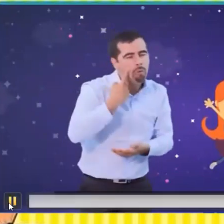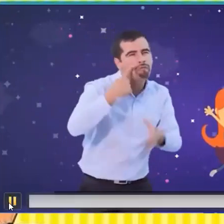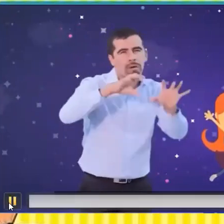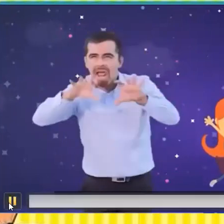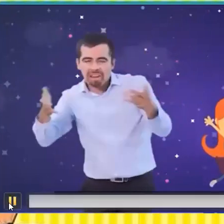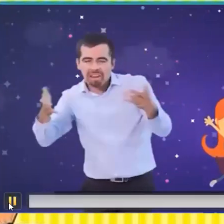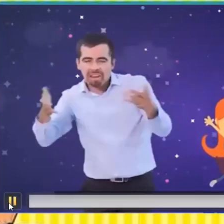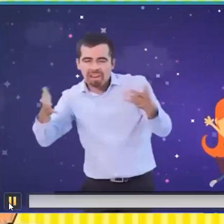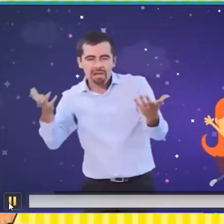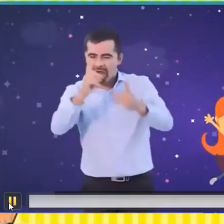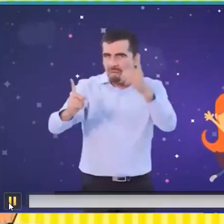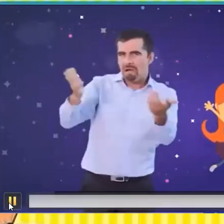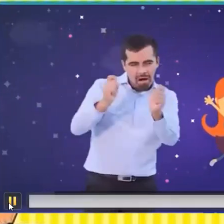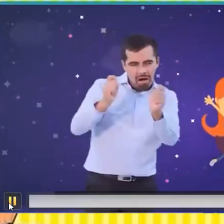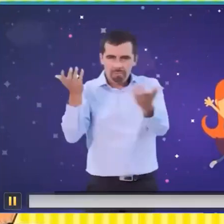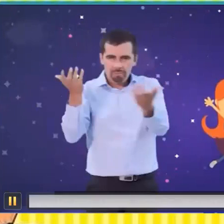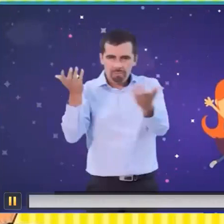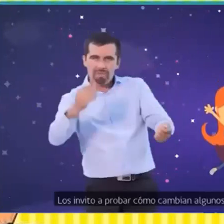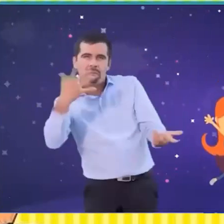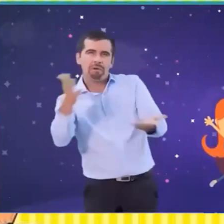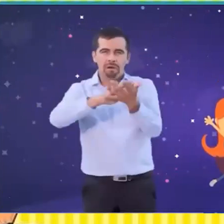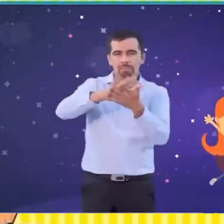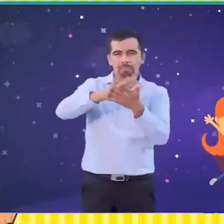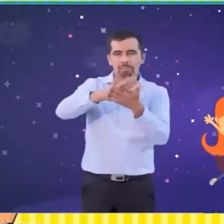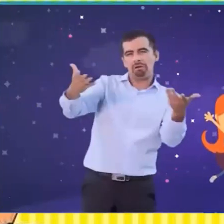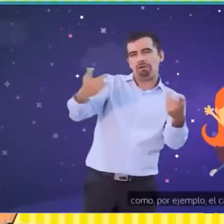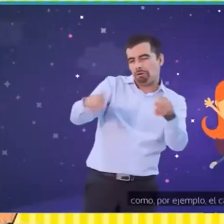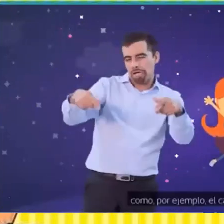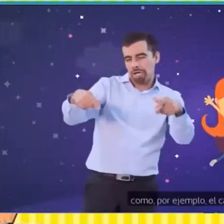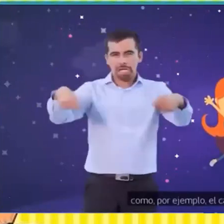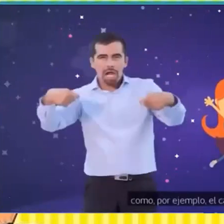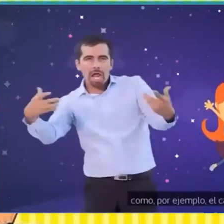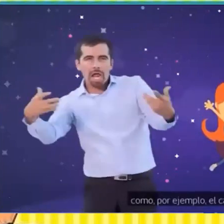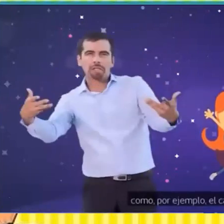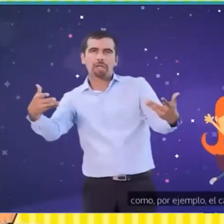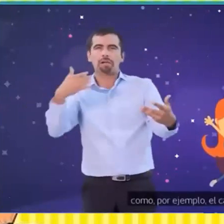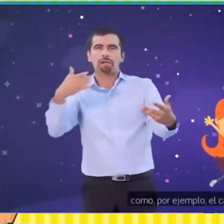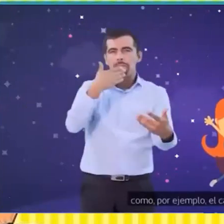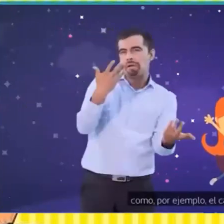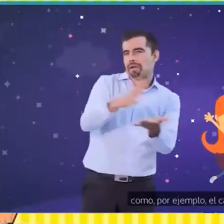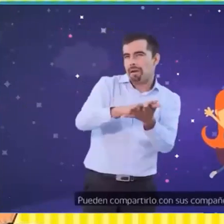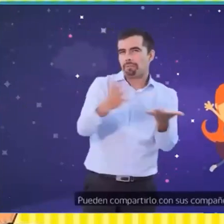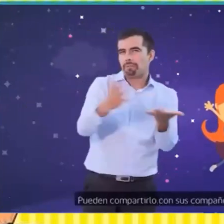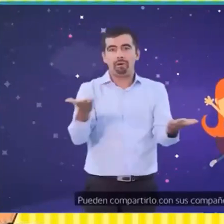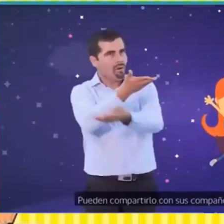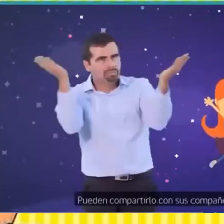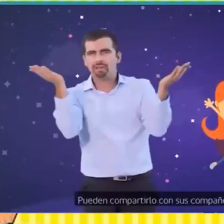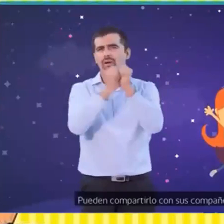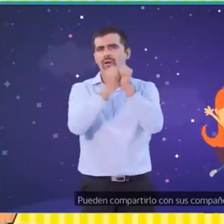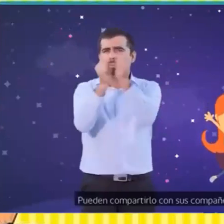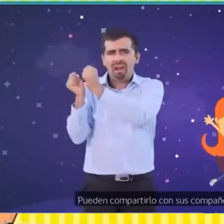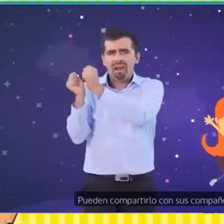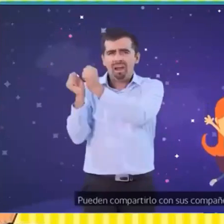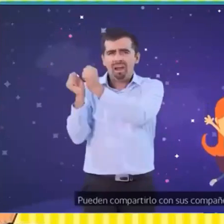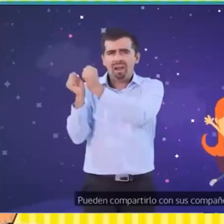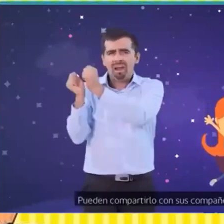a probar cómo cambian algunos materiales con el agua. Como por ejemplo, el cartón. Pueden compartirlo con